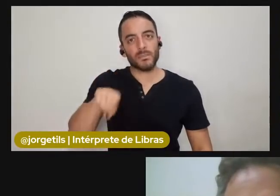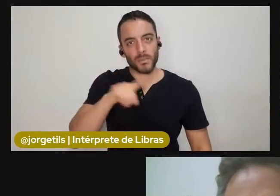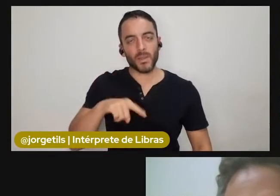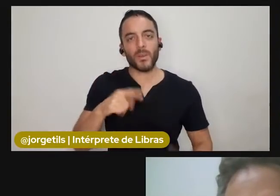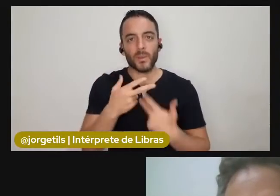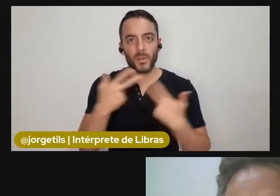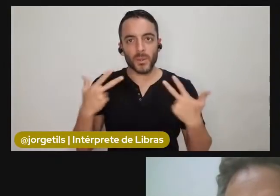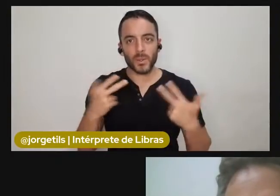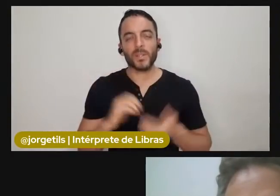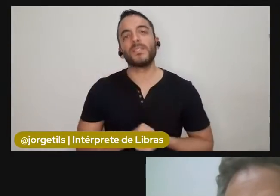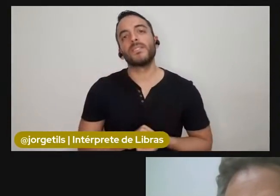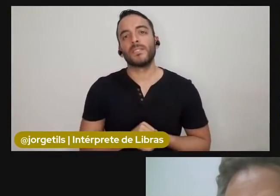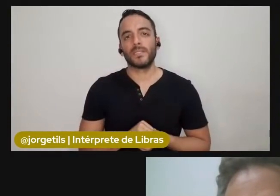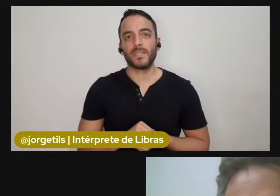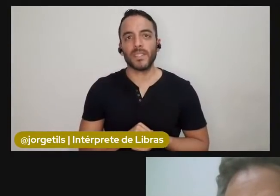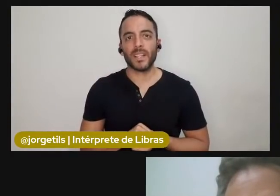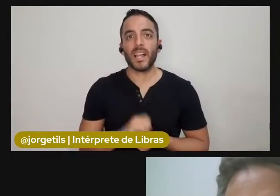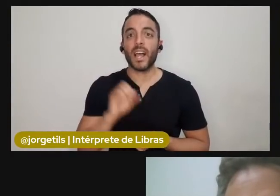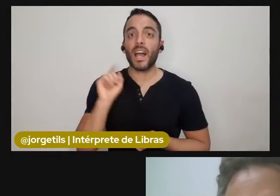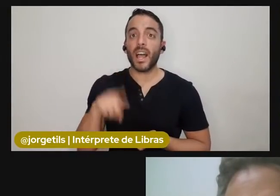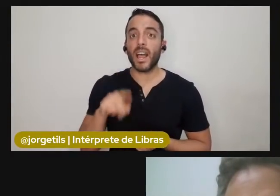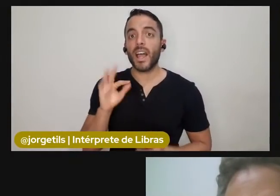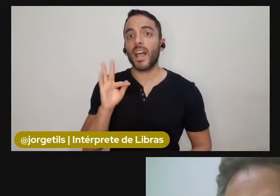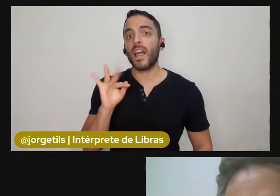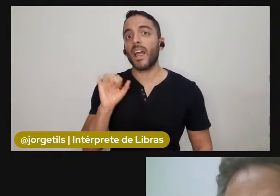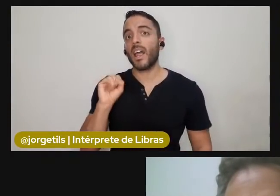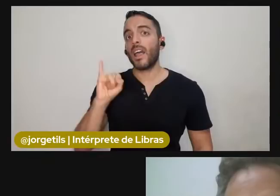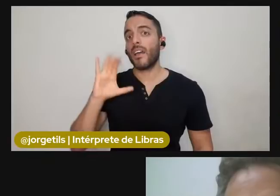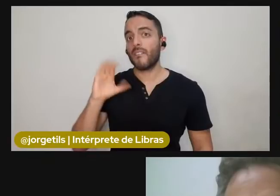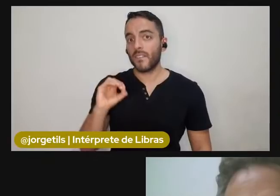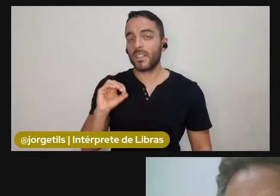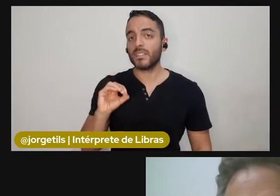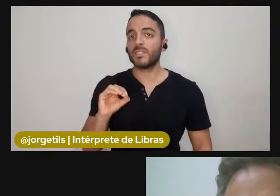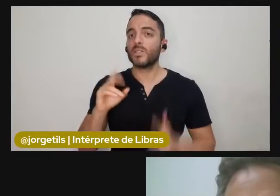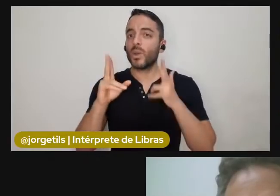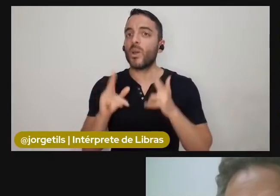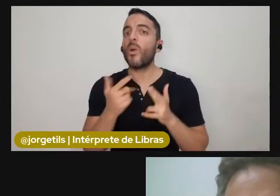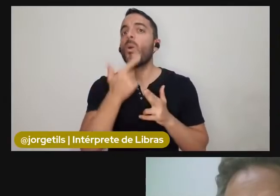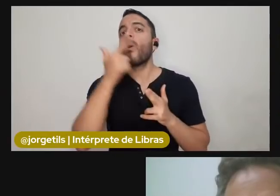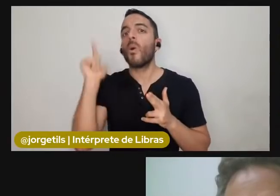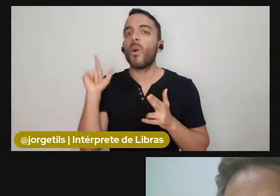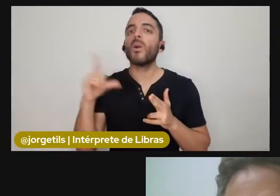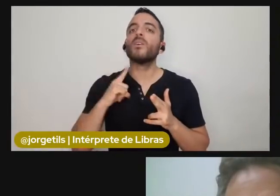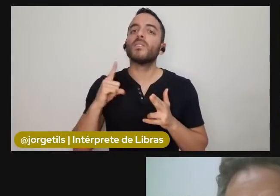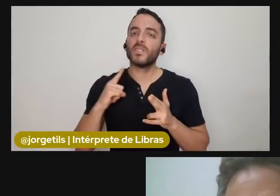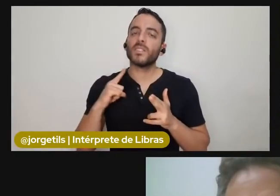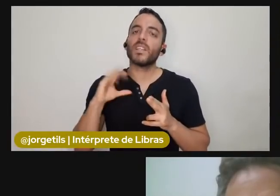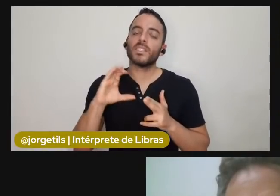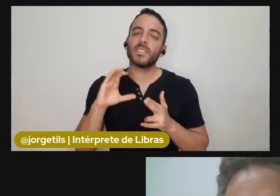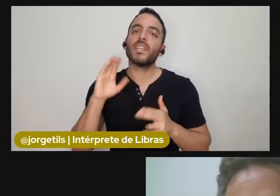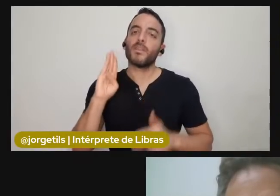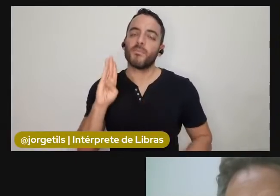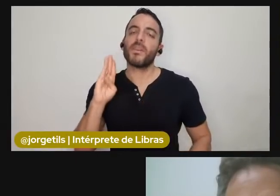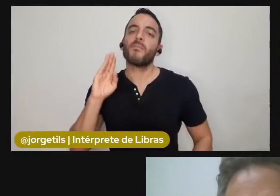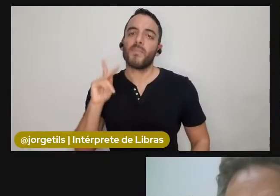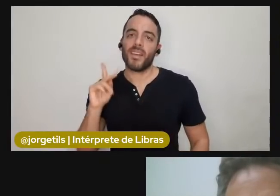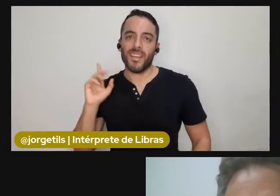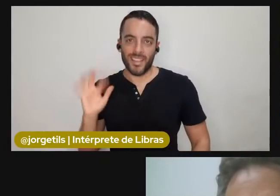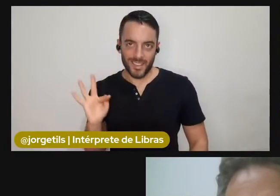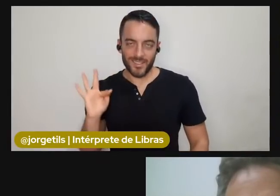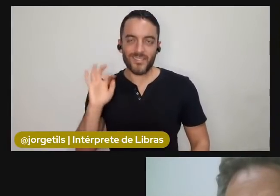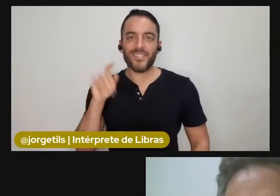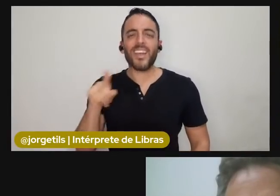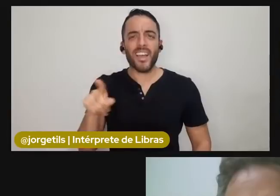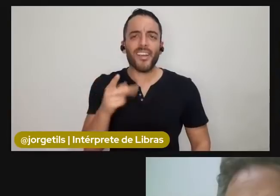Seria um físico como outro qualquer que tem no CBPF, né? Doutor, fala inglês,